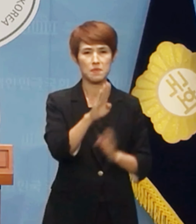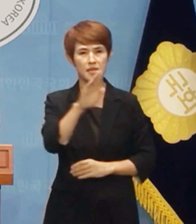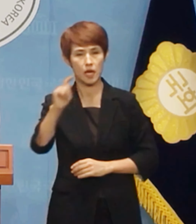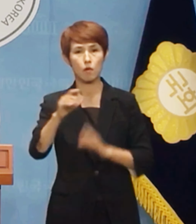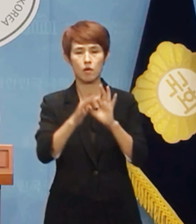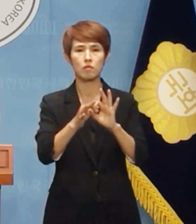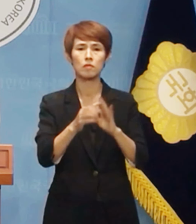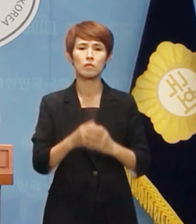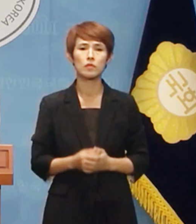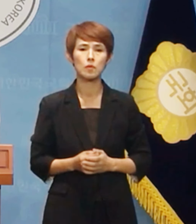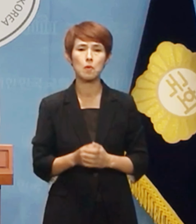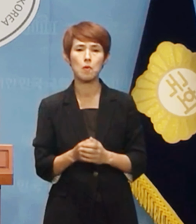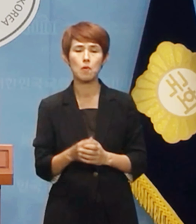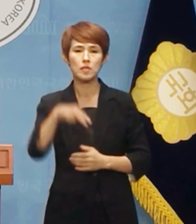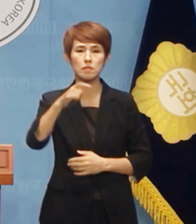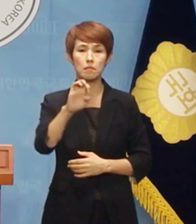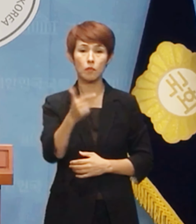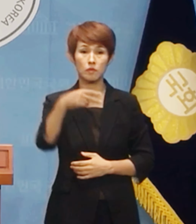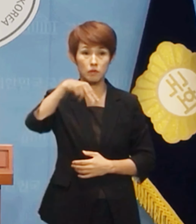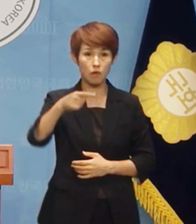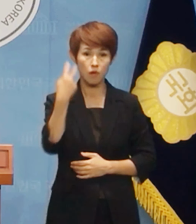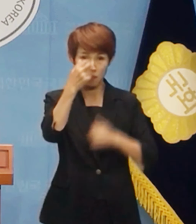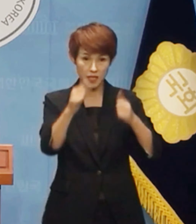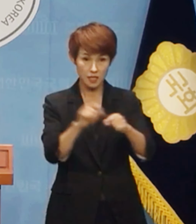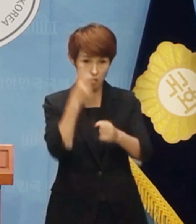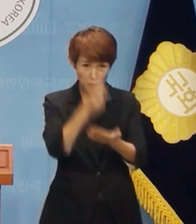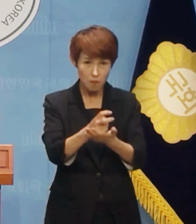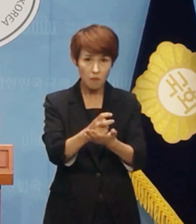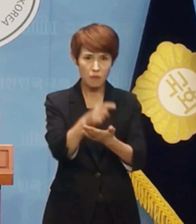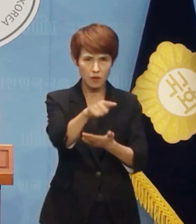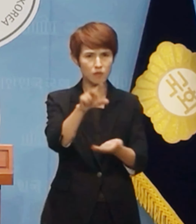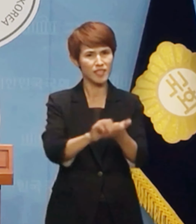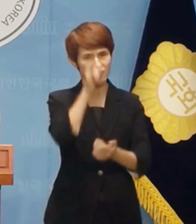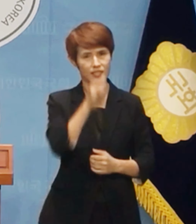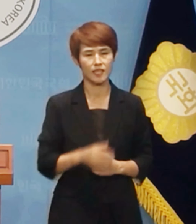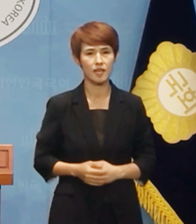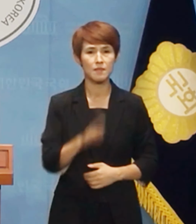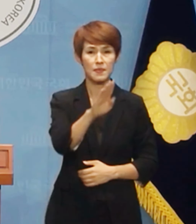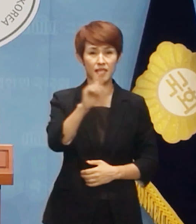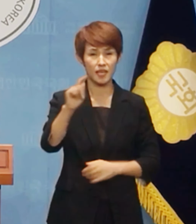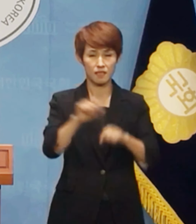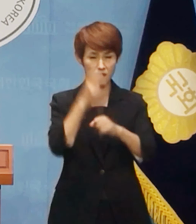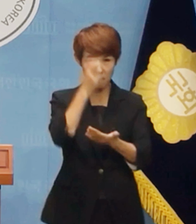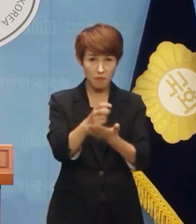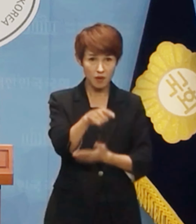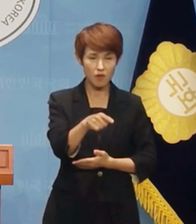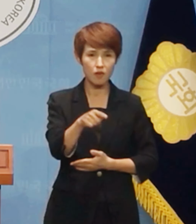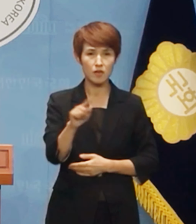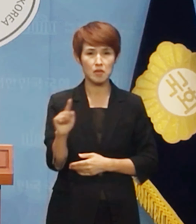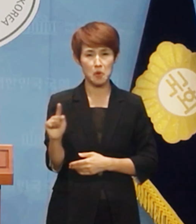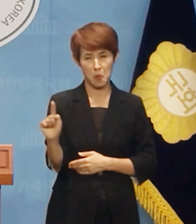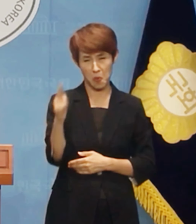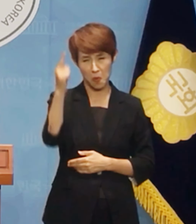2010년 스폰서 검사 특검 등이 대표적입니다 특히 BBK 특검은 고급 한정식